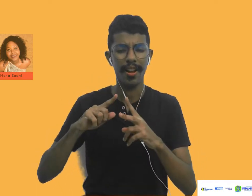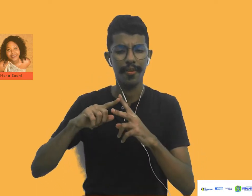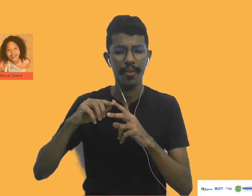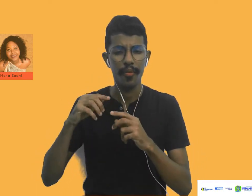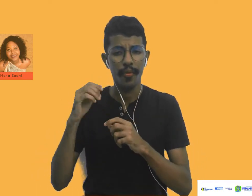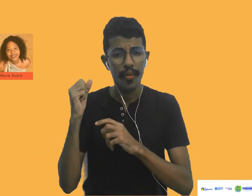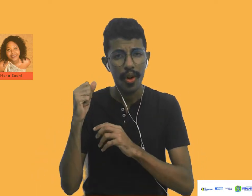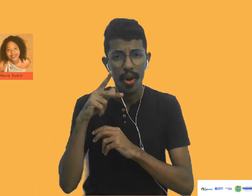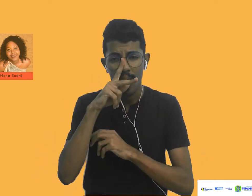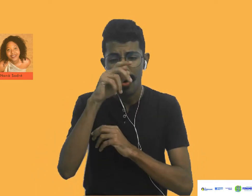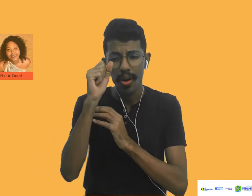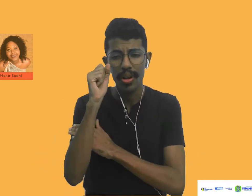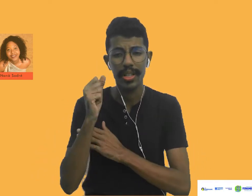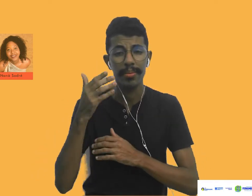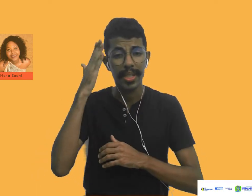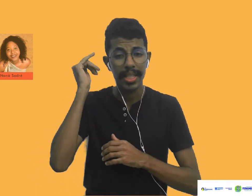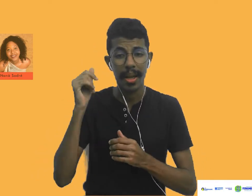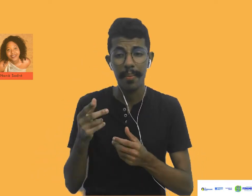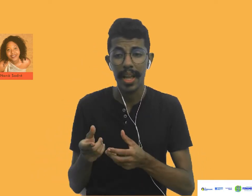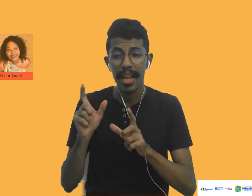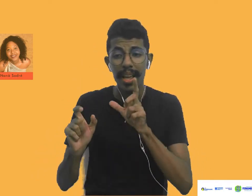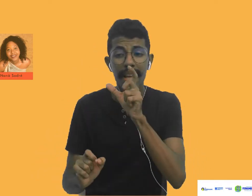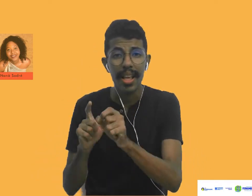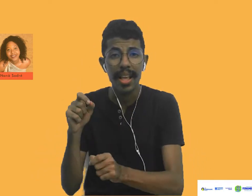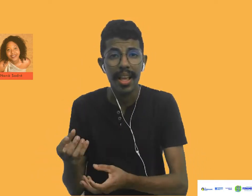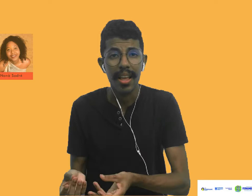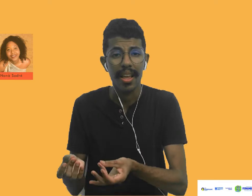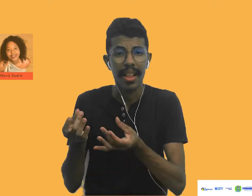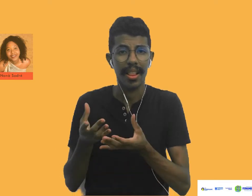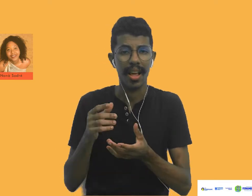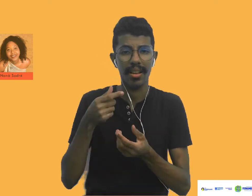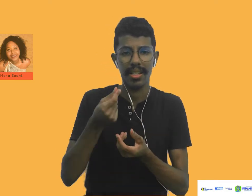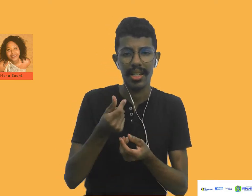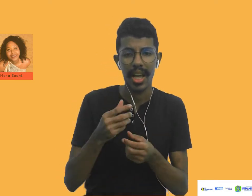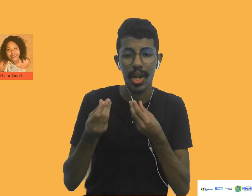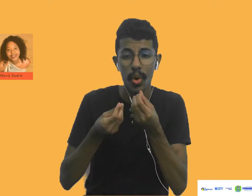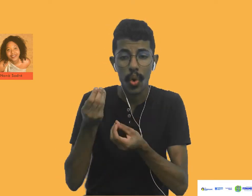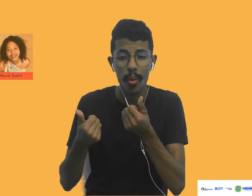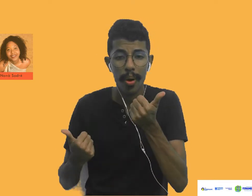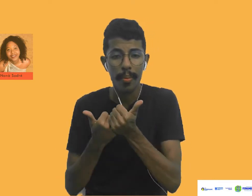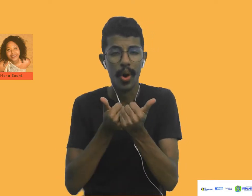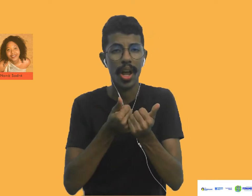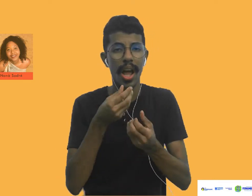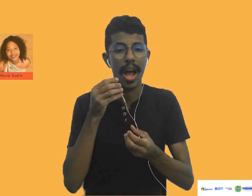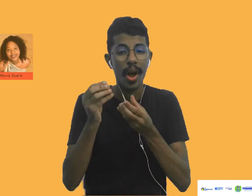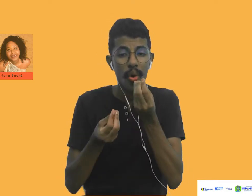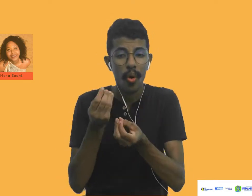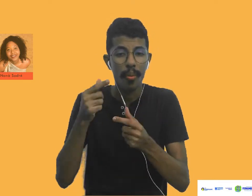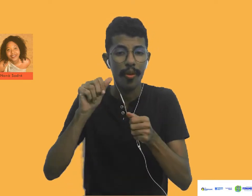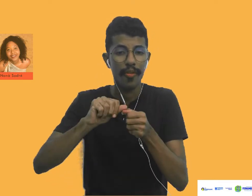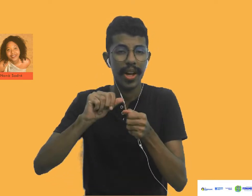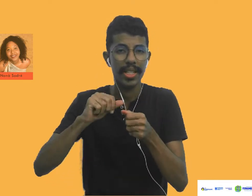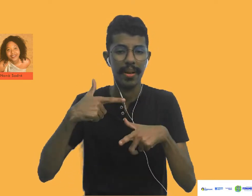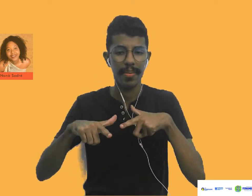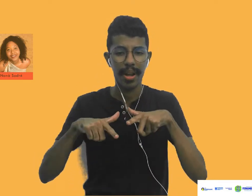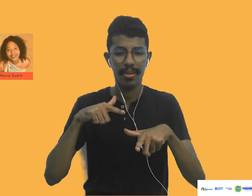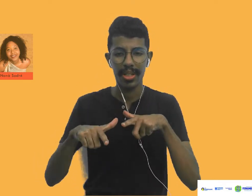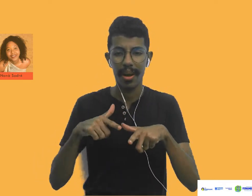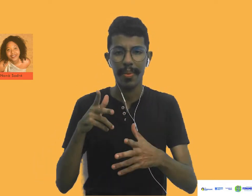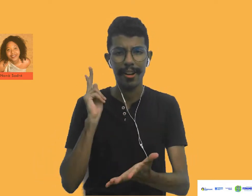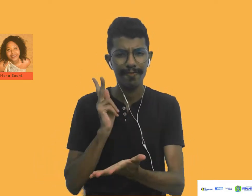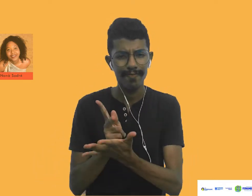possa defender a sua arte, para saber de onde é que vem esse dinheiro, quem é que pode lhe apoiar, como é que você pode fazer para